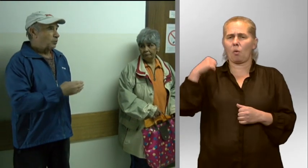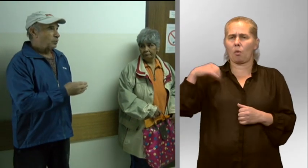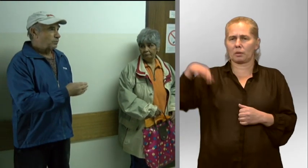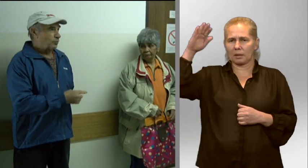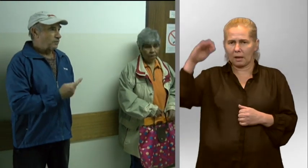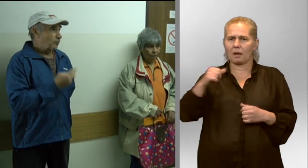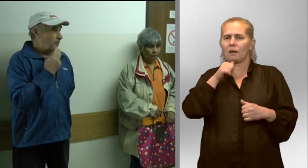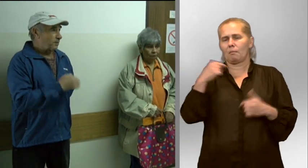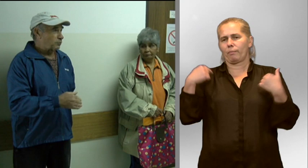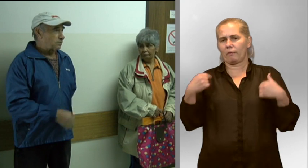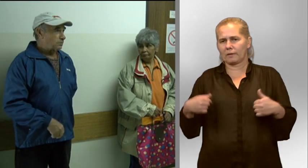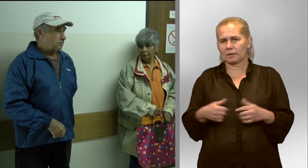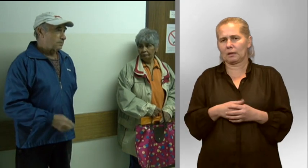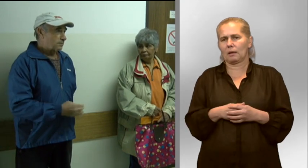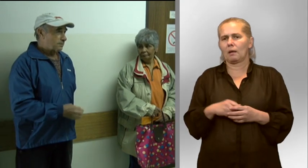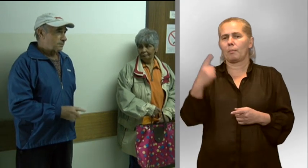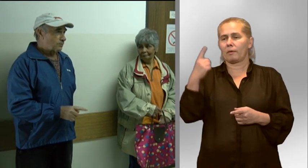i profesija.